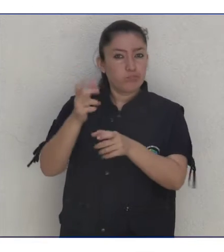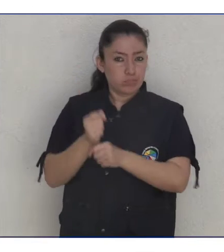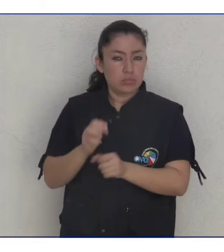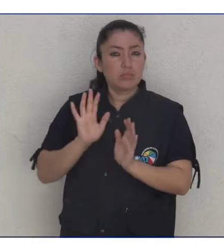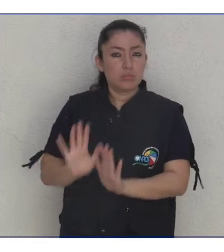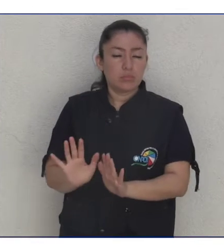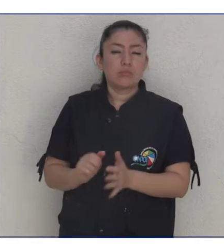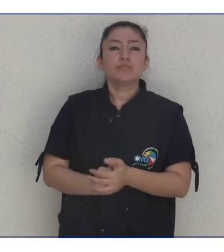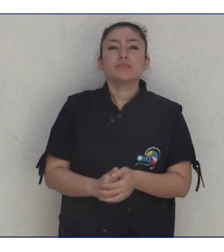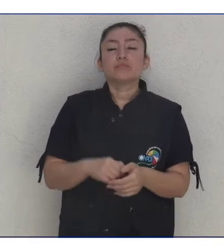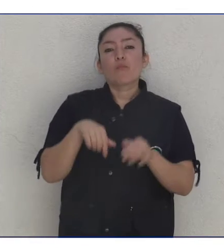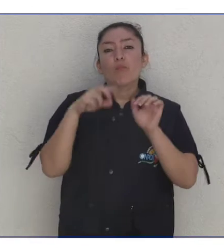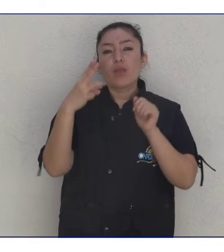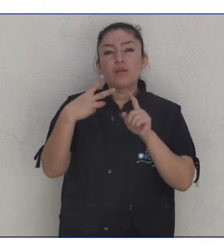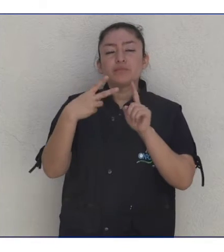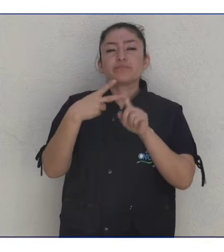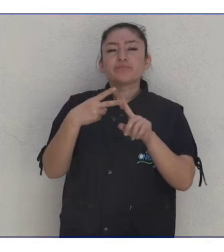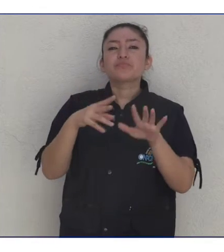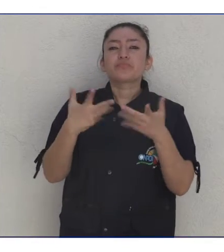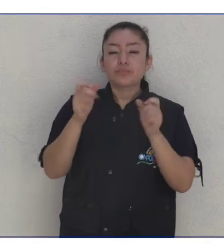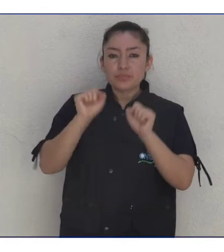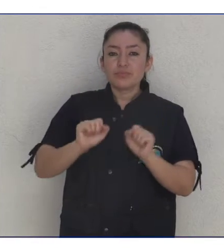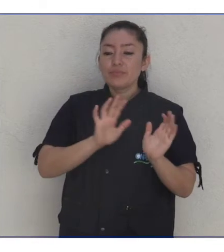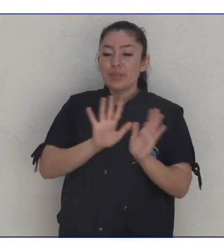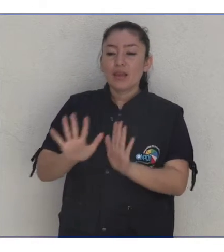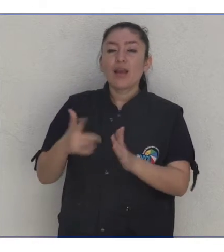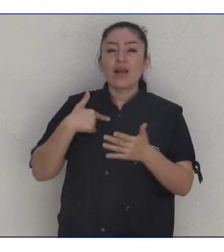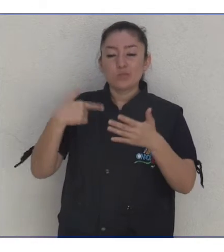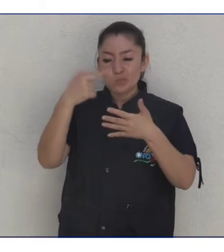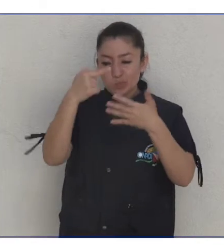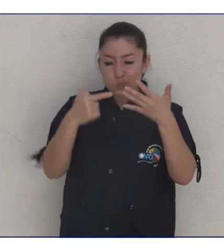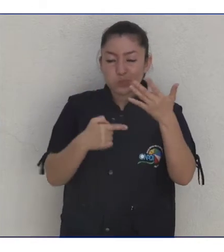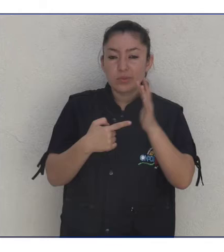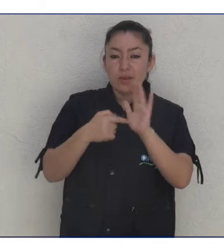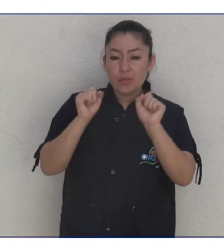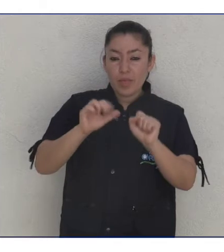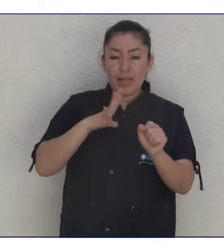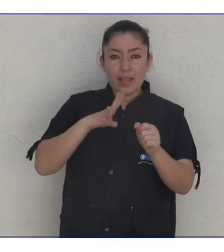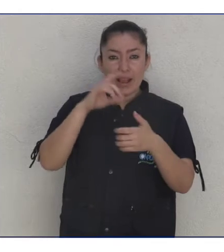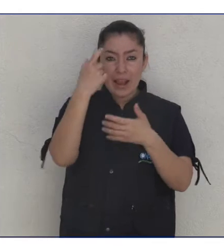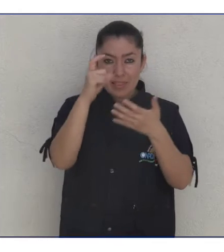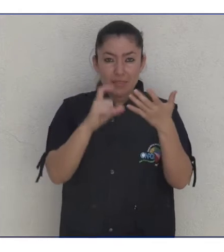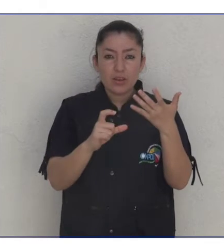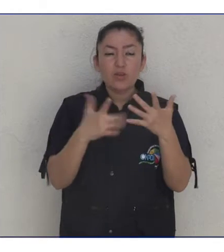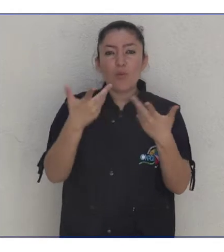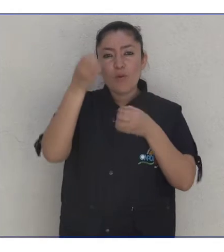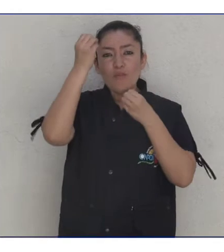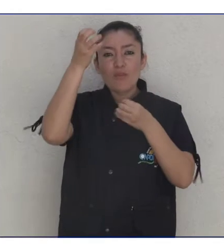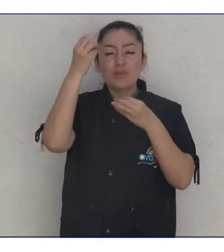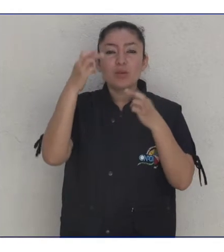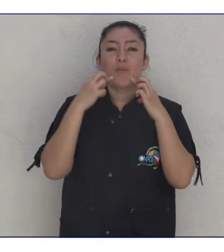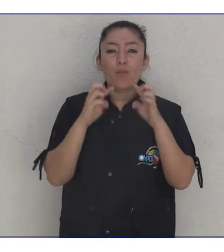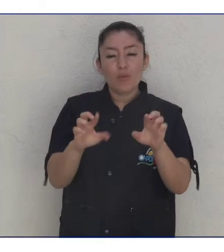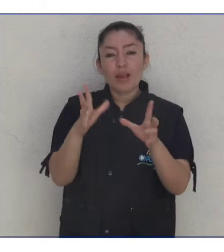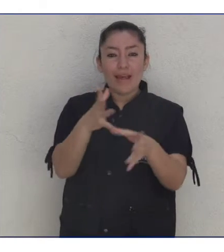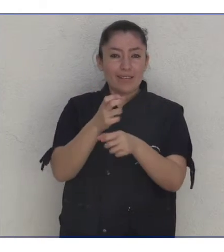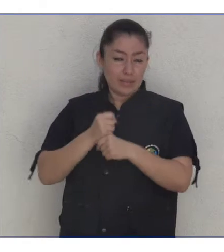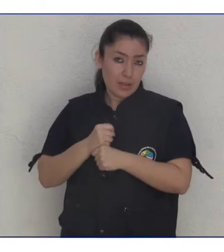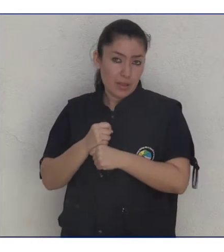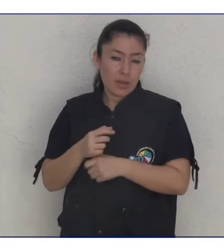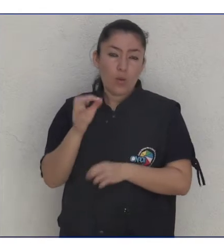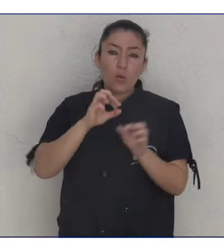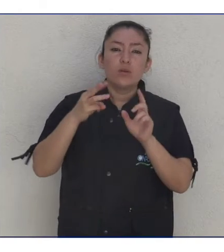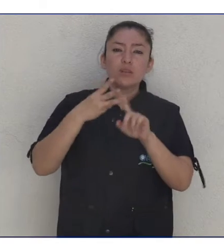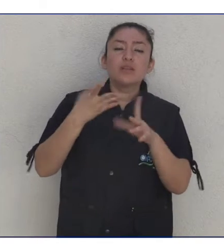su clasificación. 3. Dejaren de existir las razones que fundamentaron su clasificación como información pública reservada.